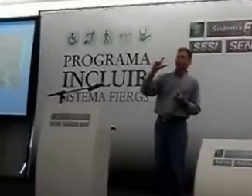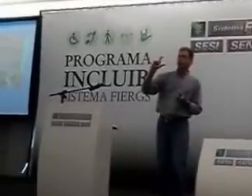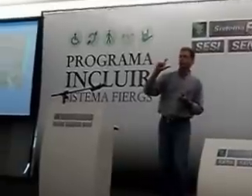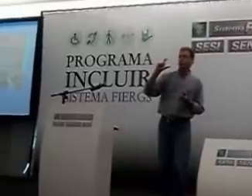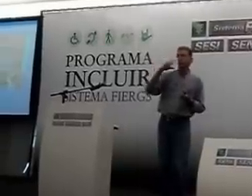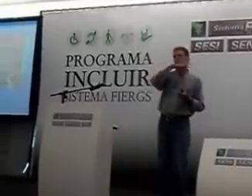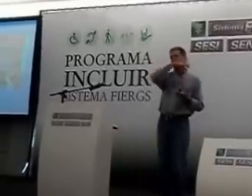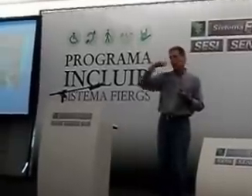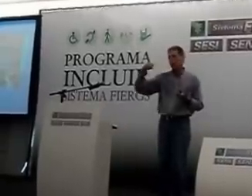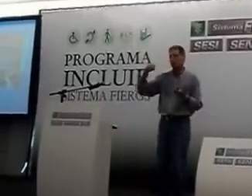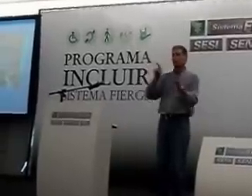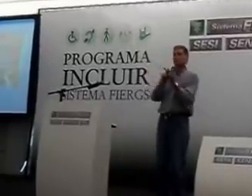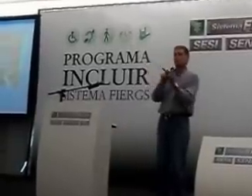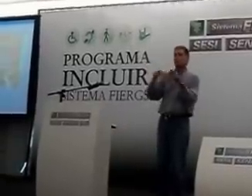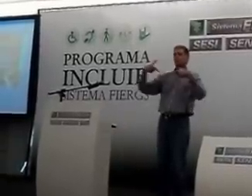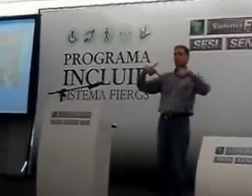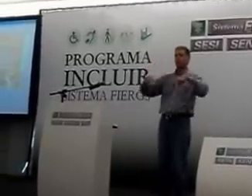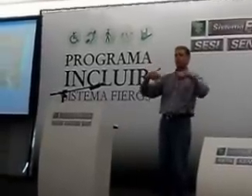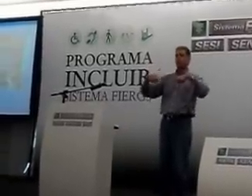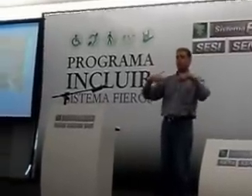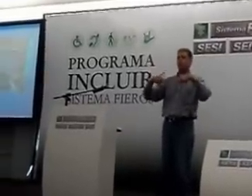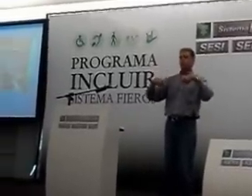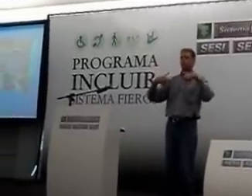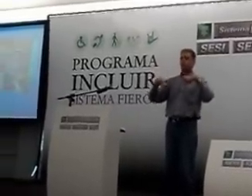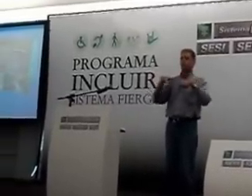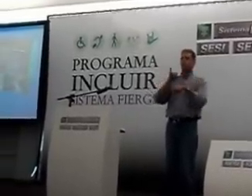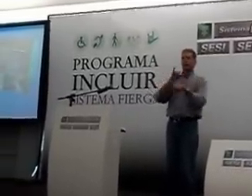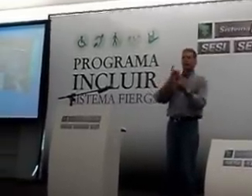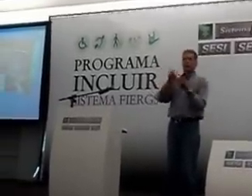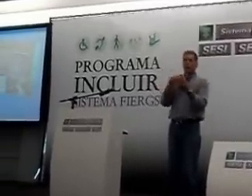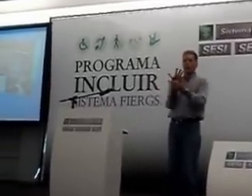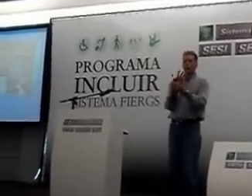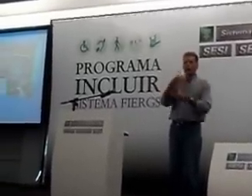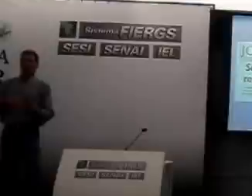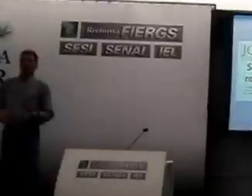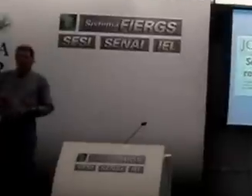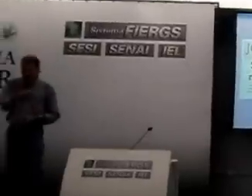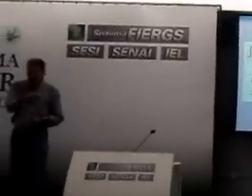acessar, tem PDF também no arquivo, você também há um vídeo.